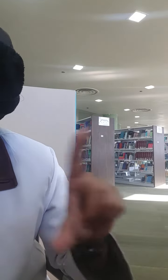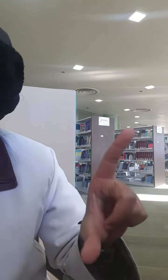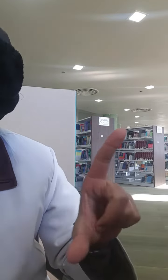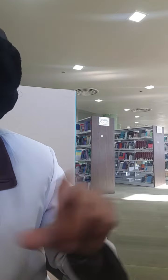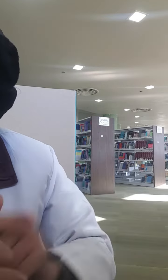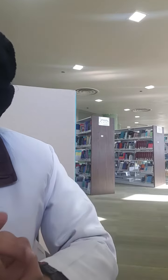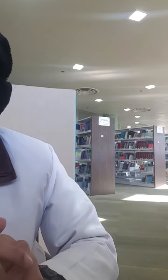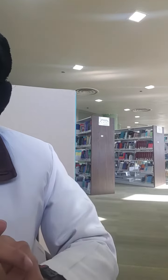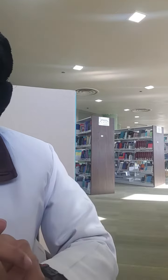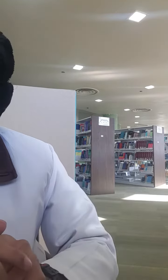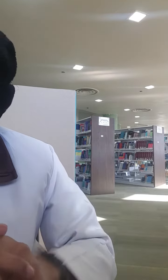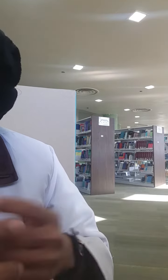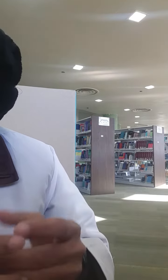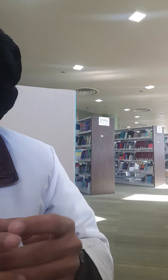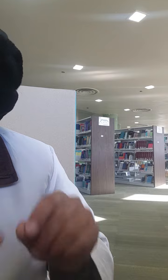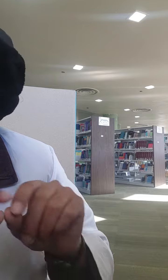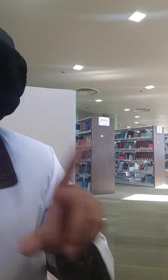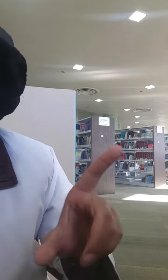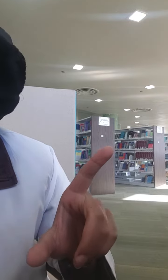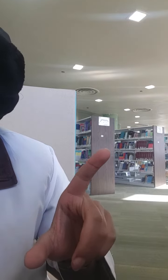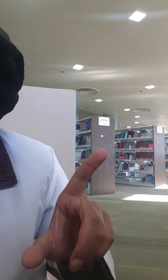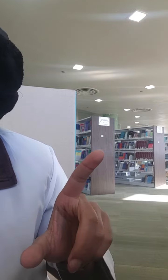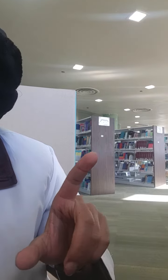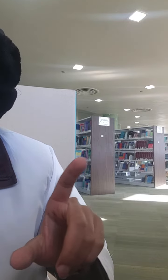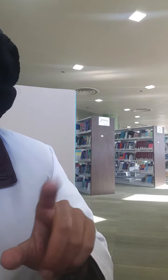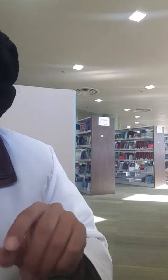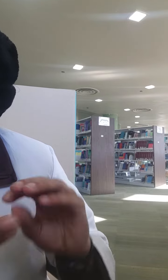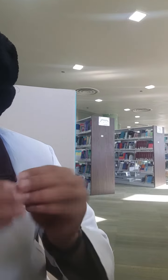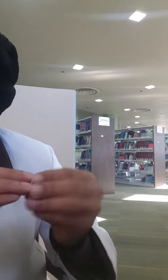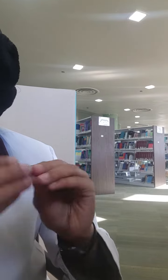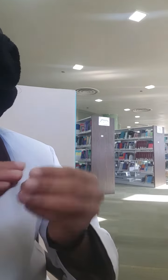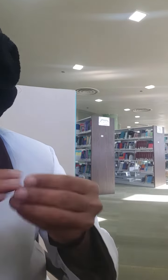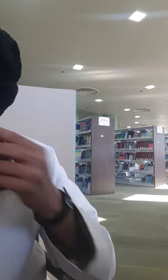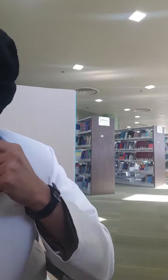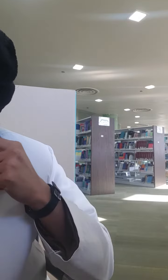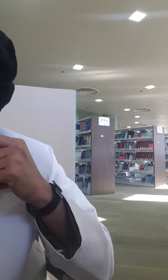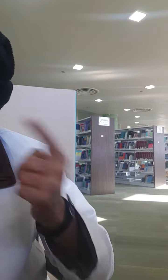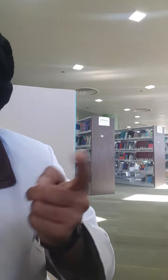واضح. فلما نتكلم نقطة واضح لون أحمر مثلا